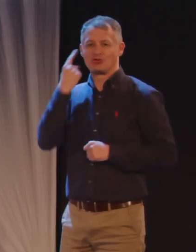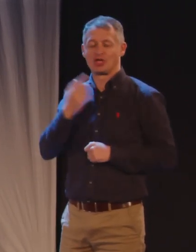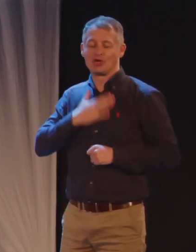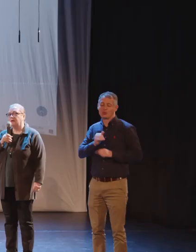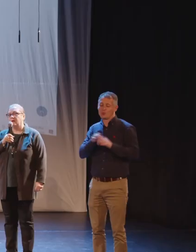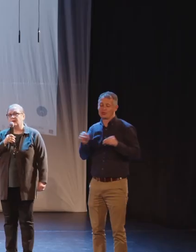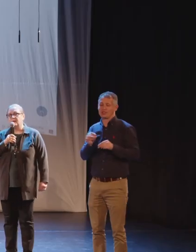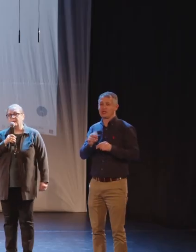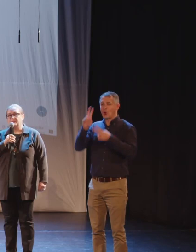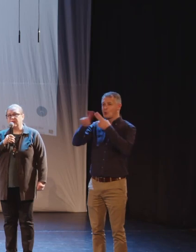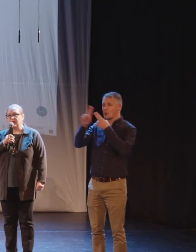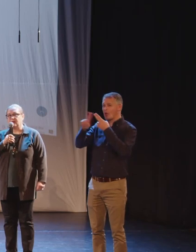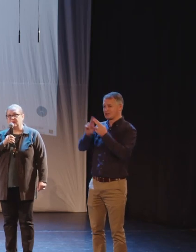cunosc.